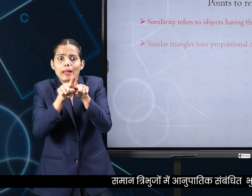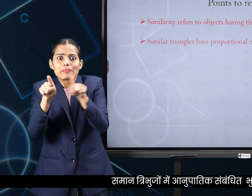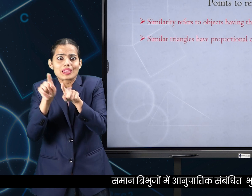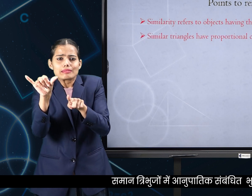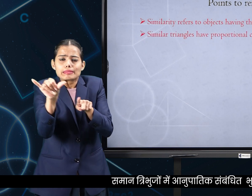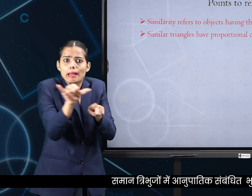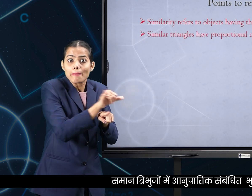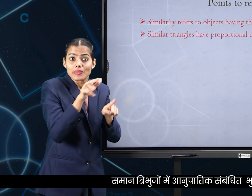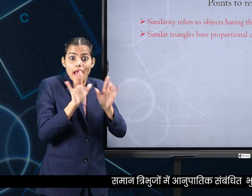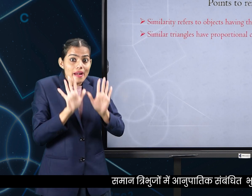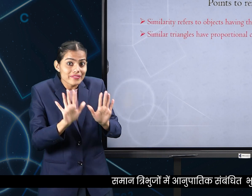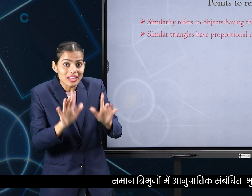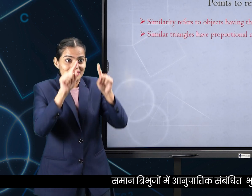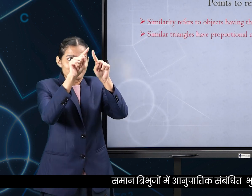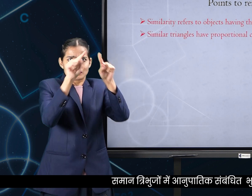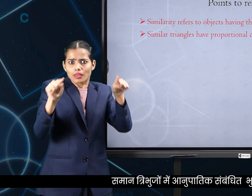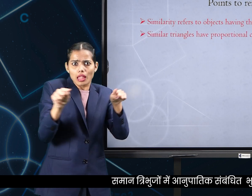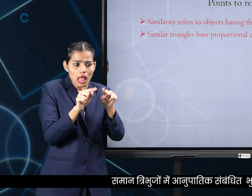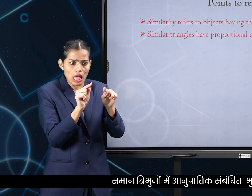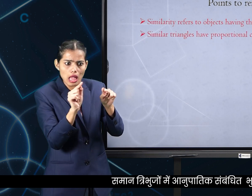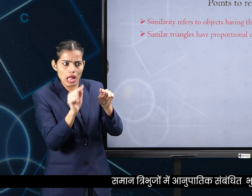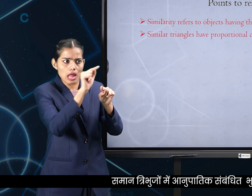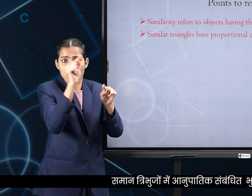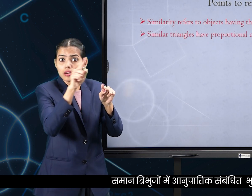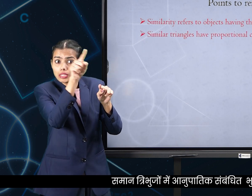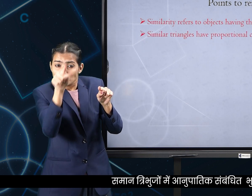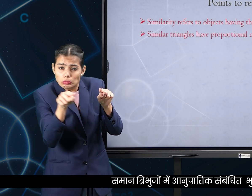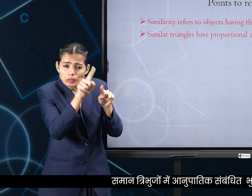में अनुपातिक संबंधित भुजाएं होती है।